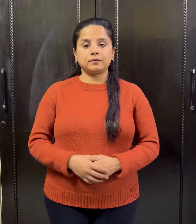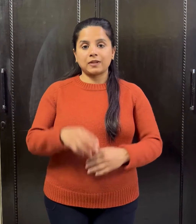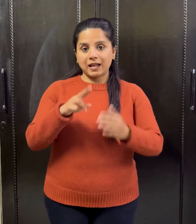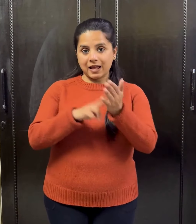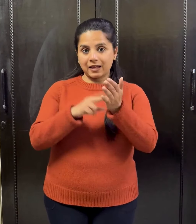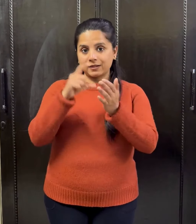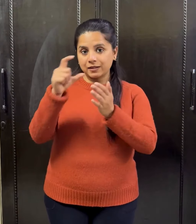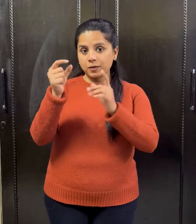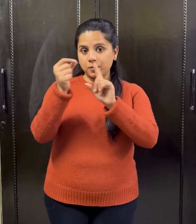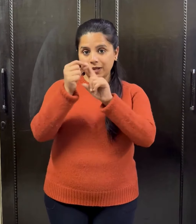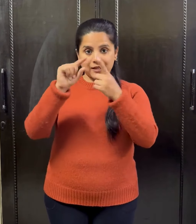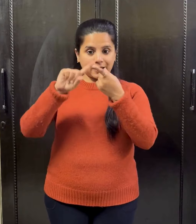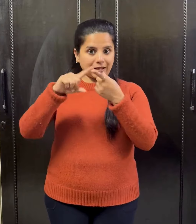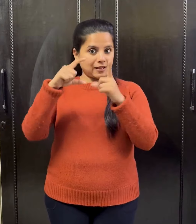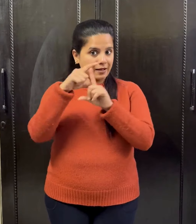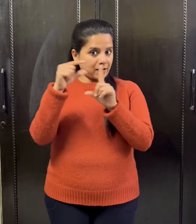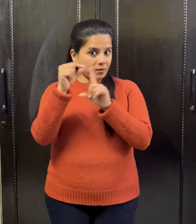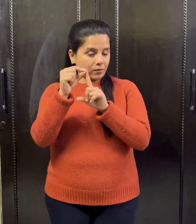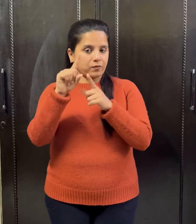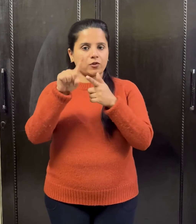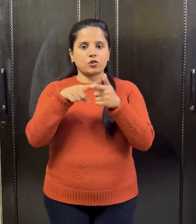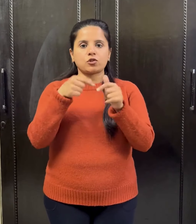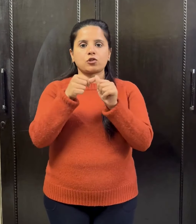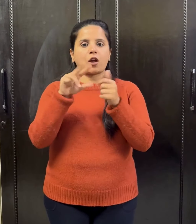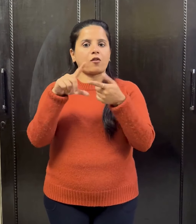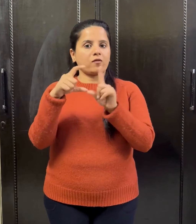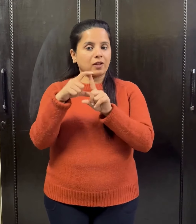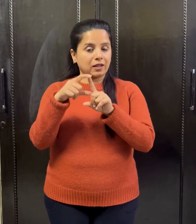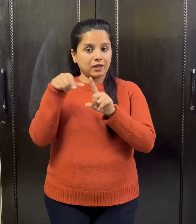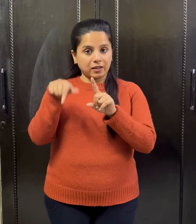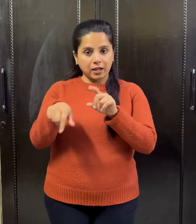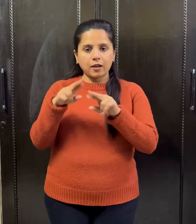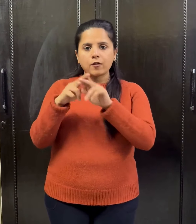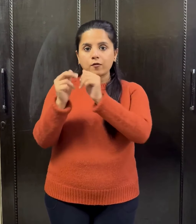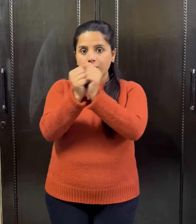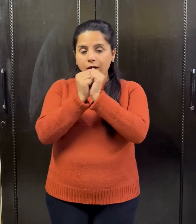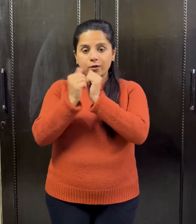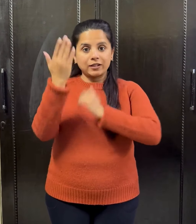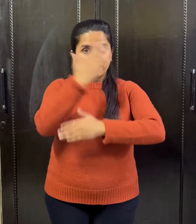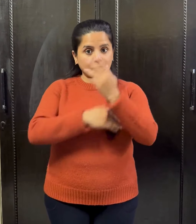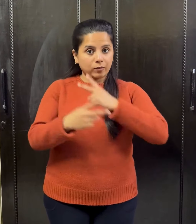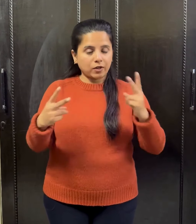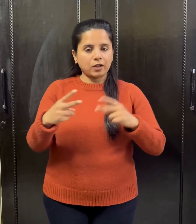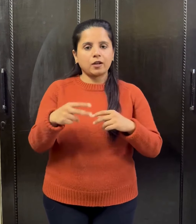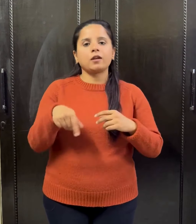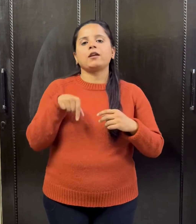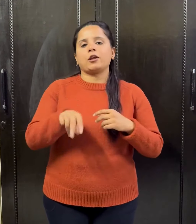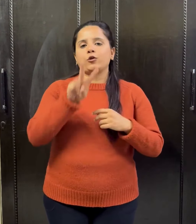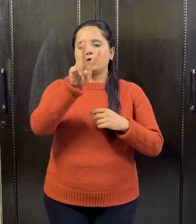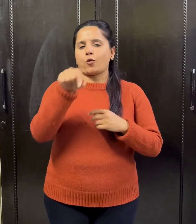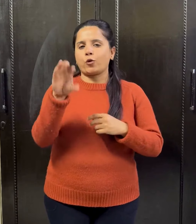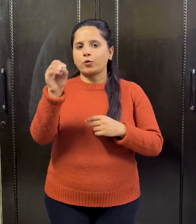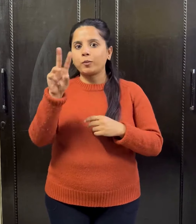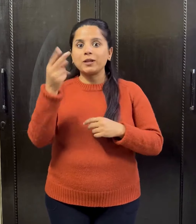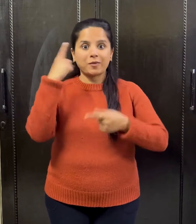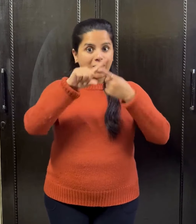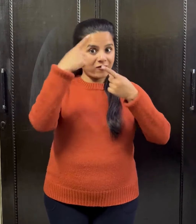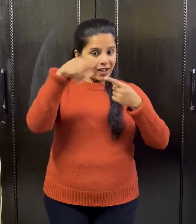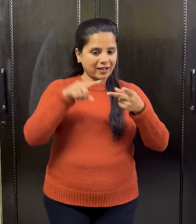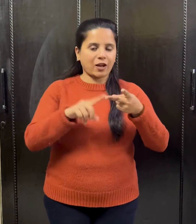एनसीपीईडीपी जावेद अबीदी फेलोशिप ऑन डिसेबिलिटी 2.0 के एप्लीकेशन फॉर्म बाहर